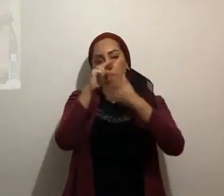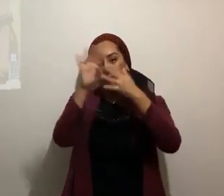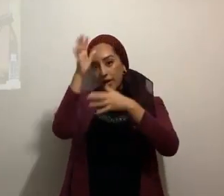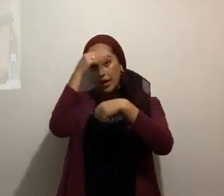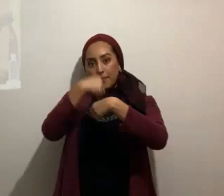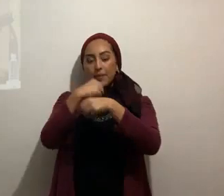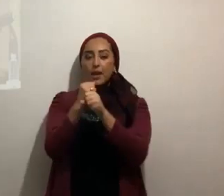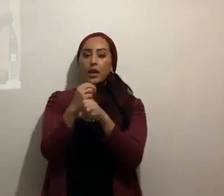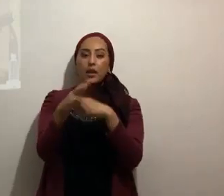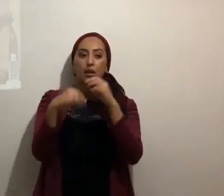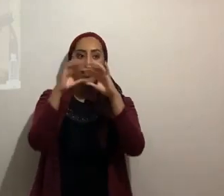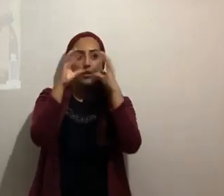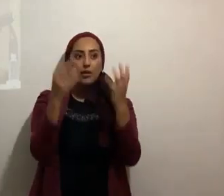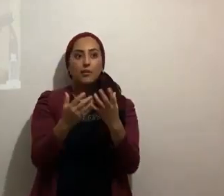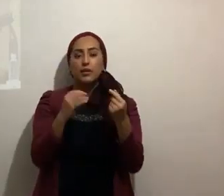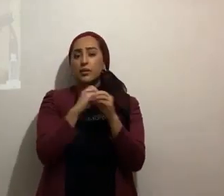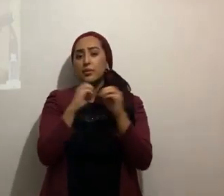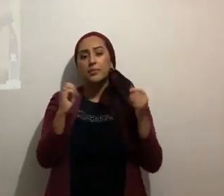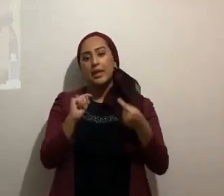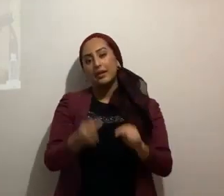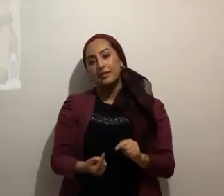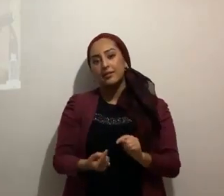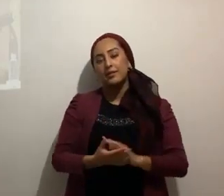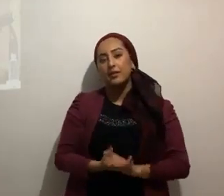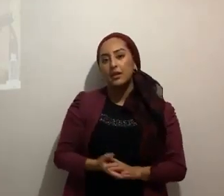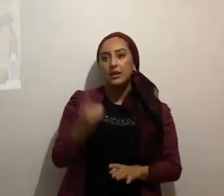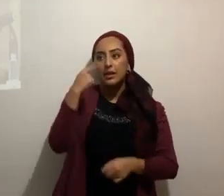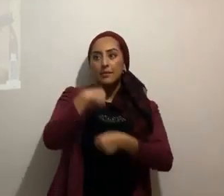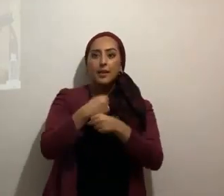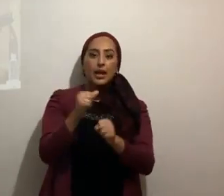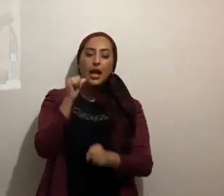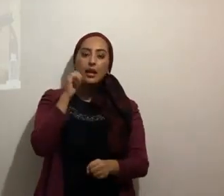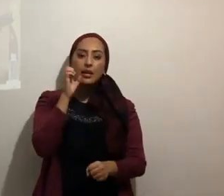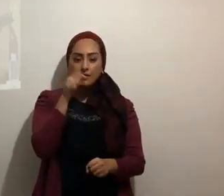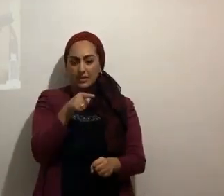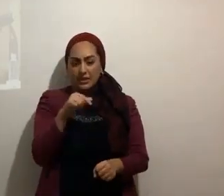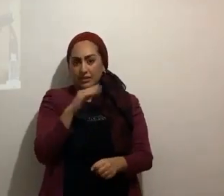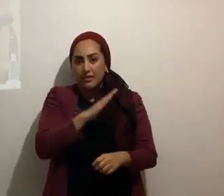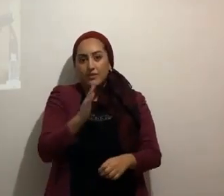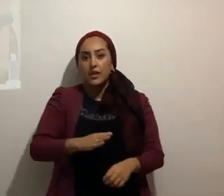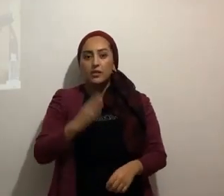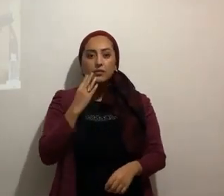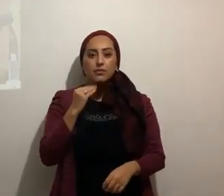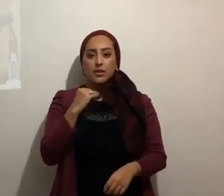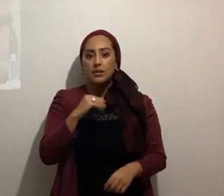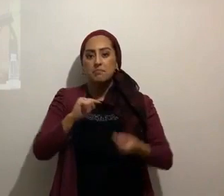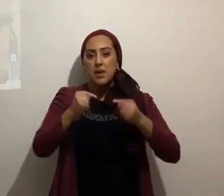hizo sin dolor. Él creó a Adán y Eva, no tenían dolor.